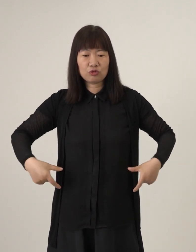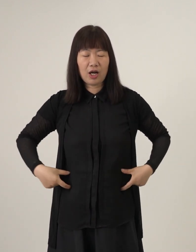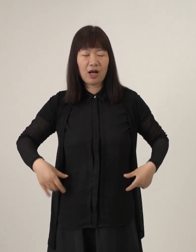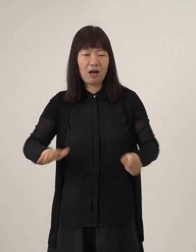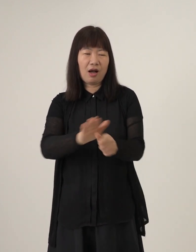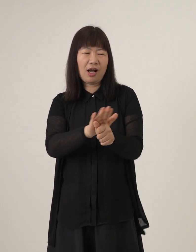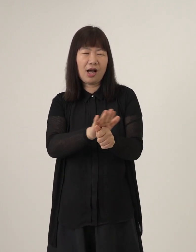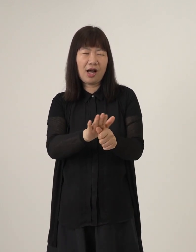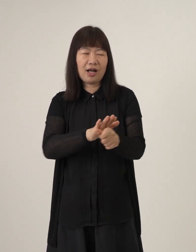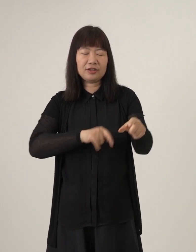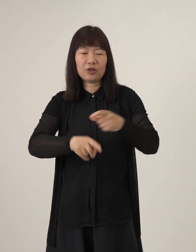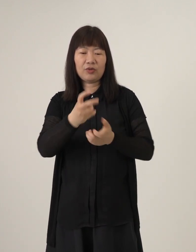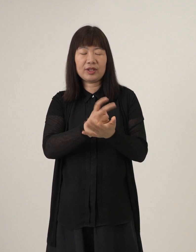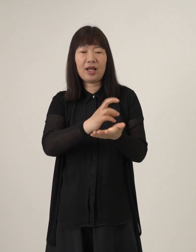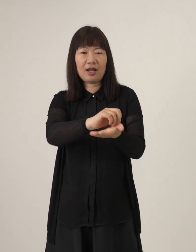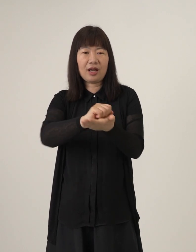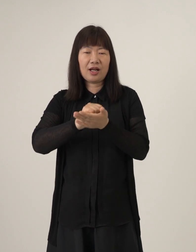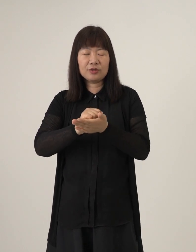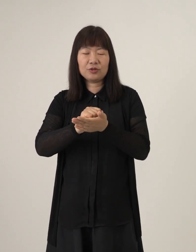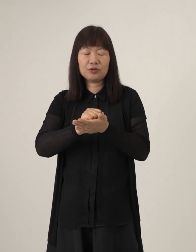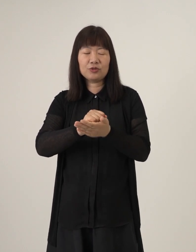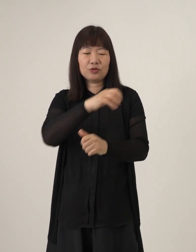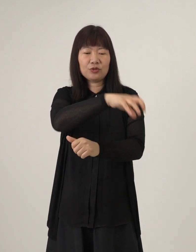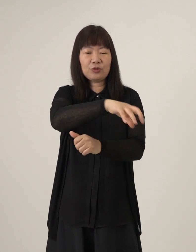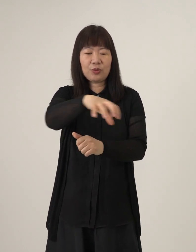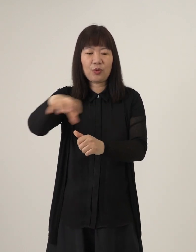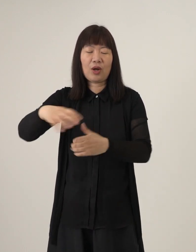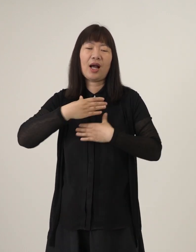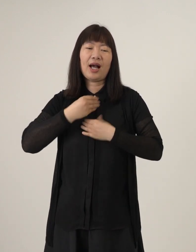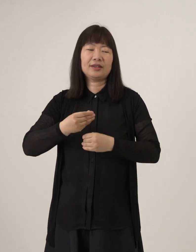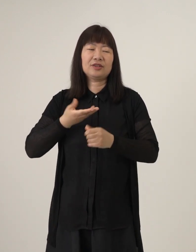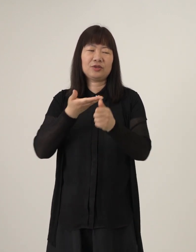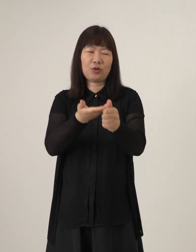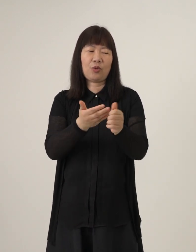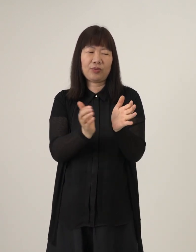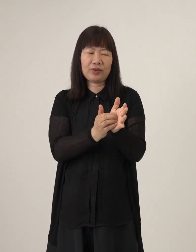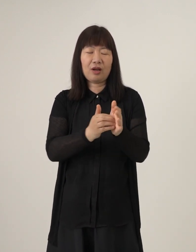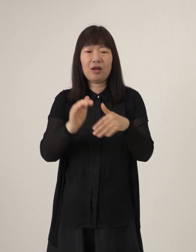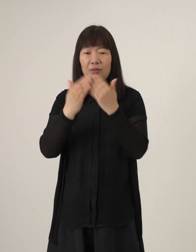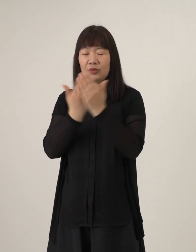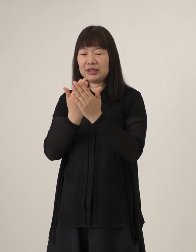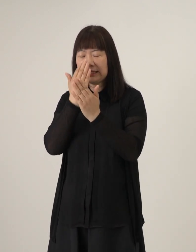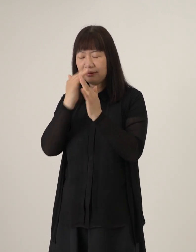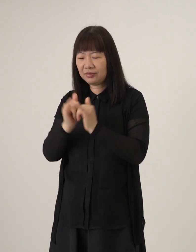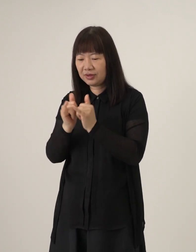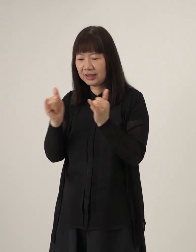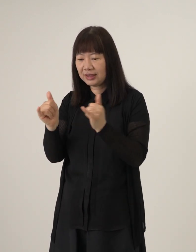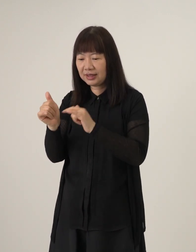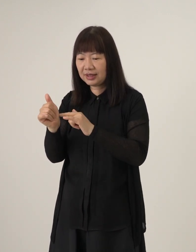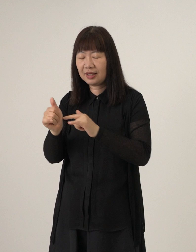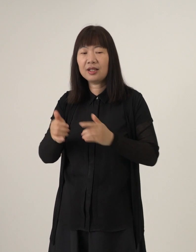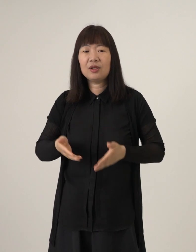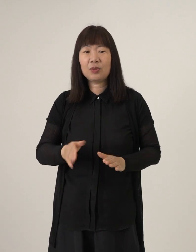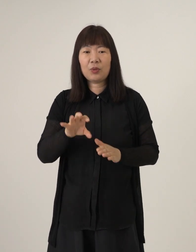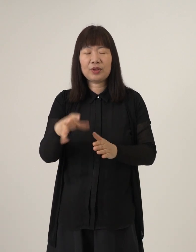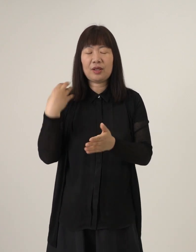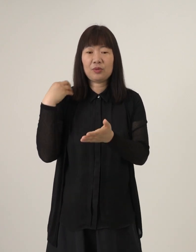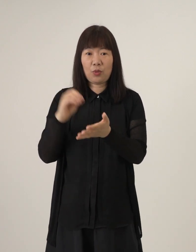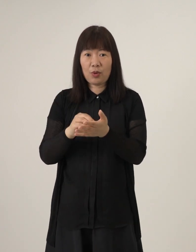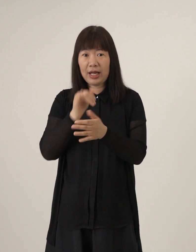안정시킨 겁니다. 그래서 왕이 되자마자 조서를 내려서 모든 히브리인들은 고향으로